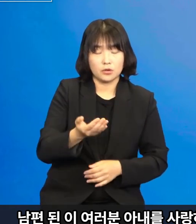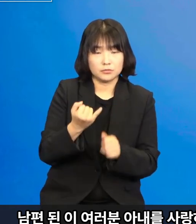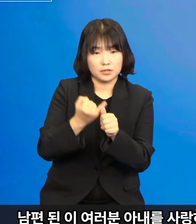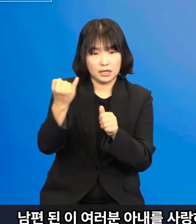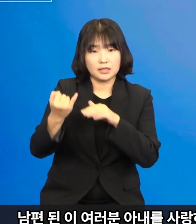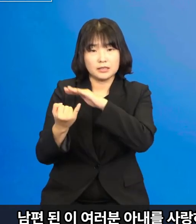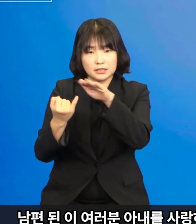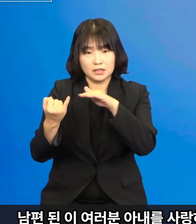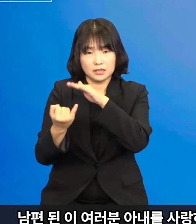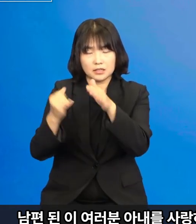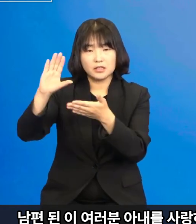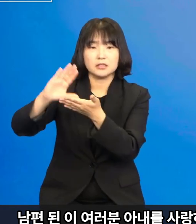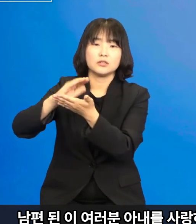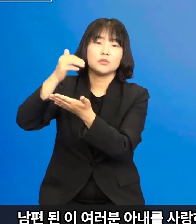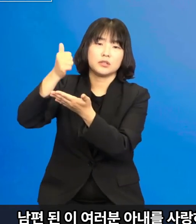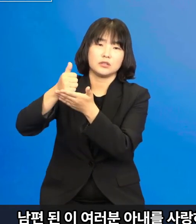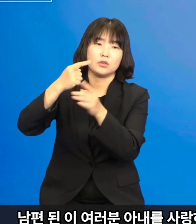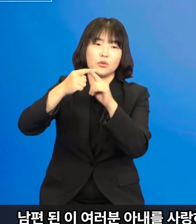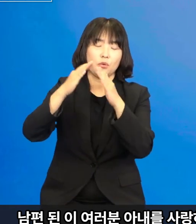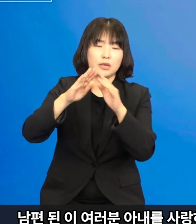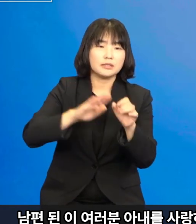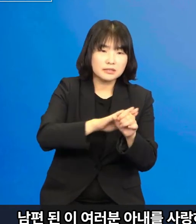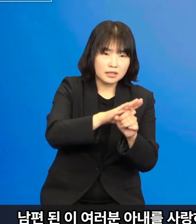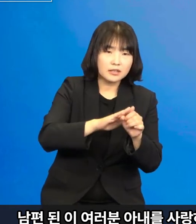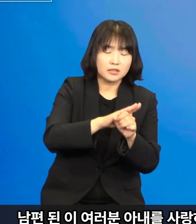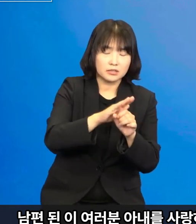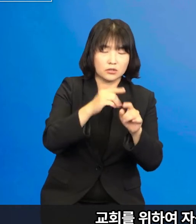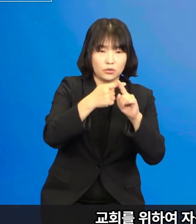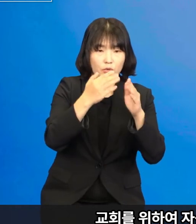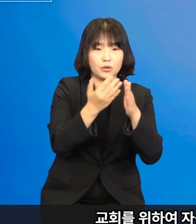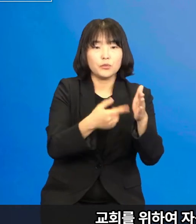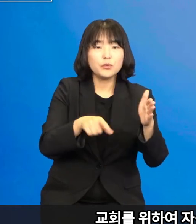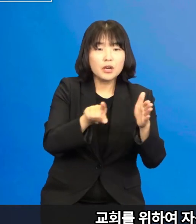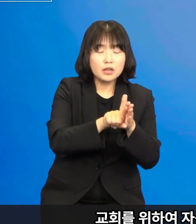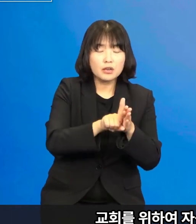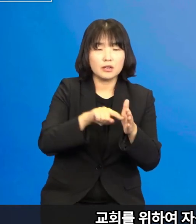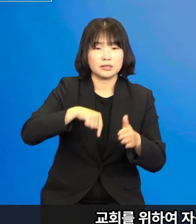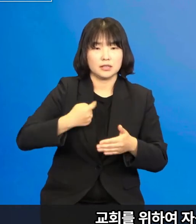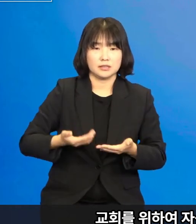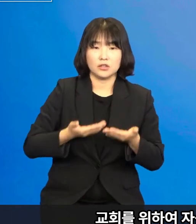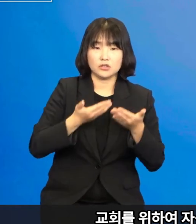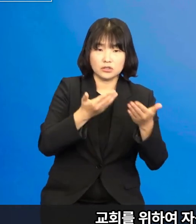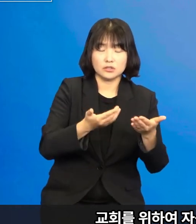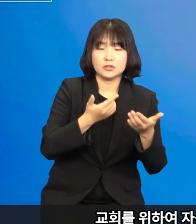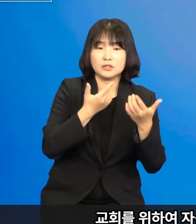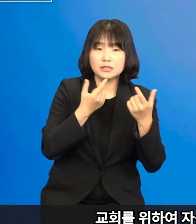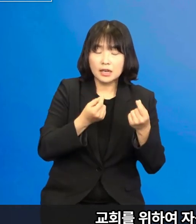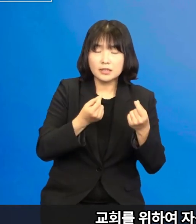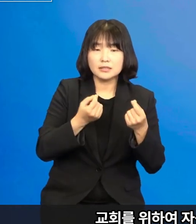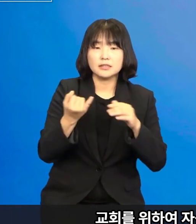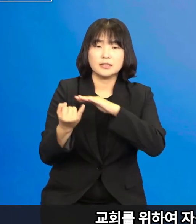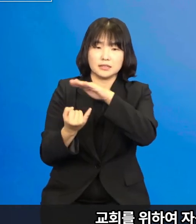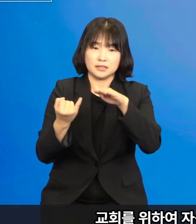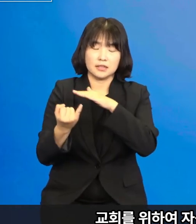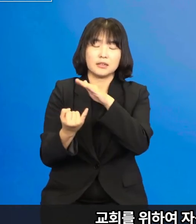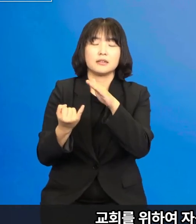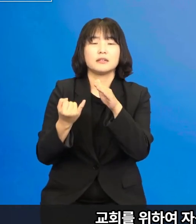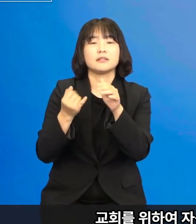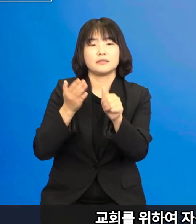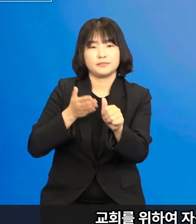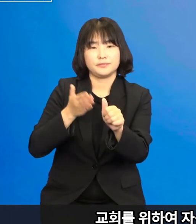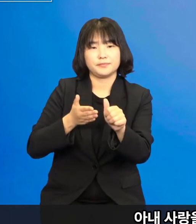여러분, 아내를 사랑하기를 그리스도께서 교회를 사랑하셔서 교회를 위하여 자신을 내주신 같이